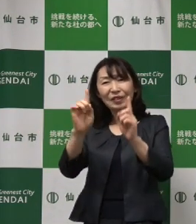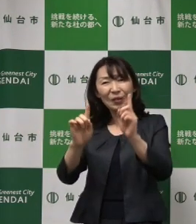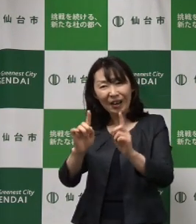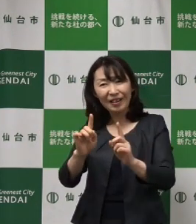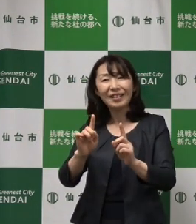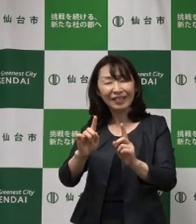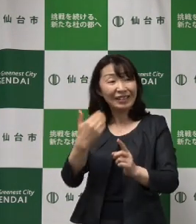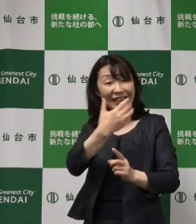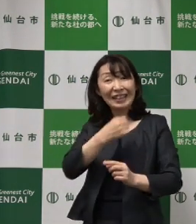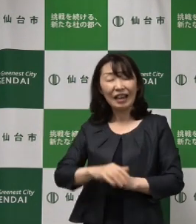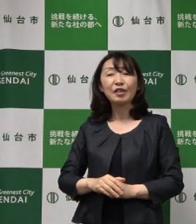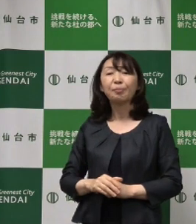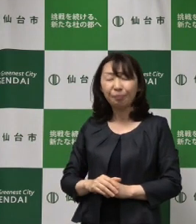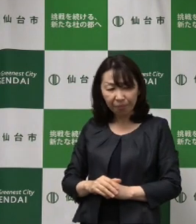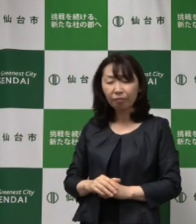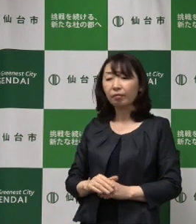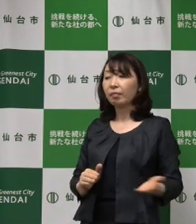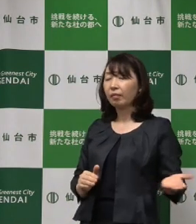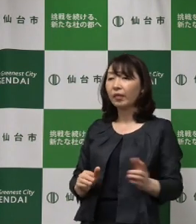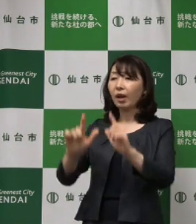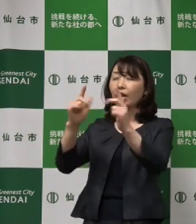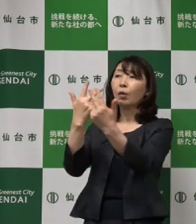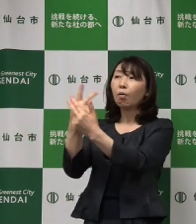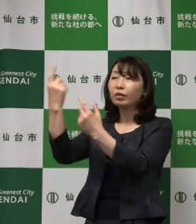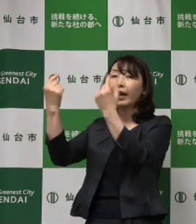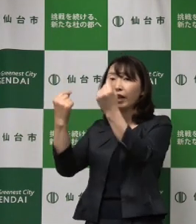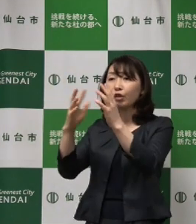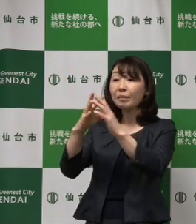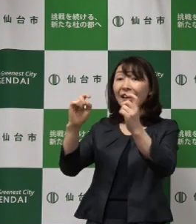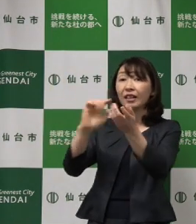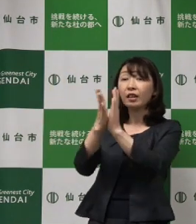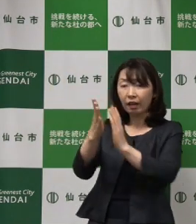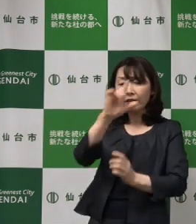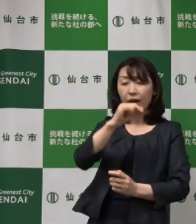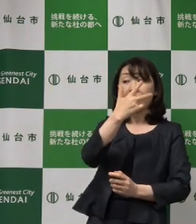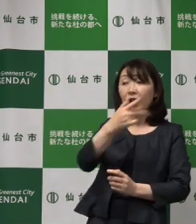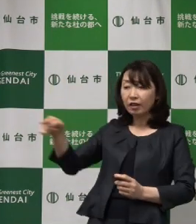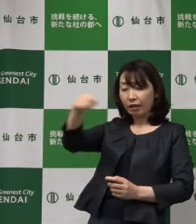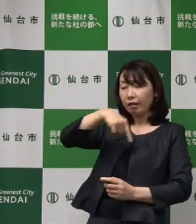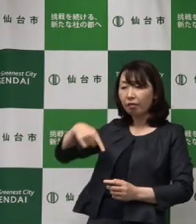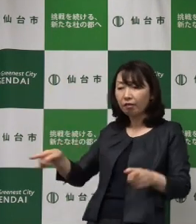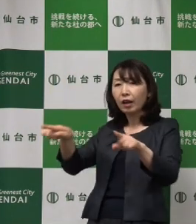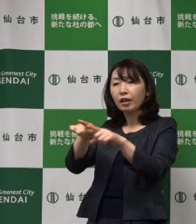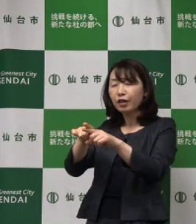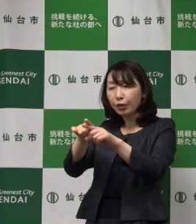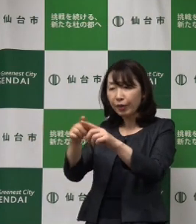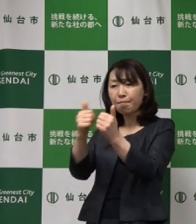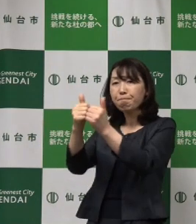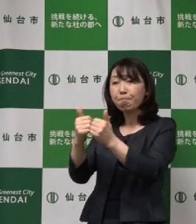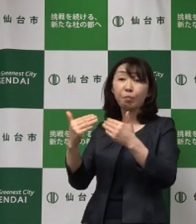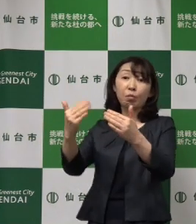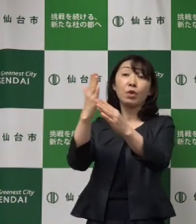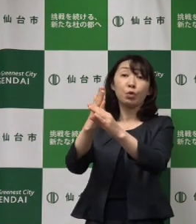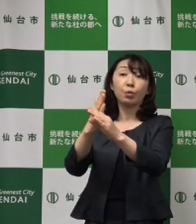宮城県、仙台市ということで協議を続けているところですけれども、私からいつという